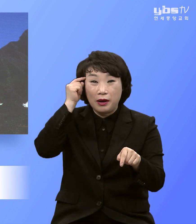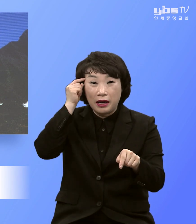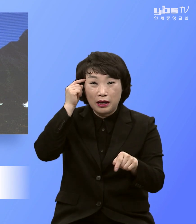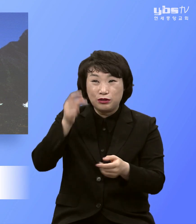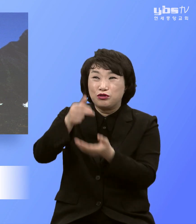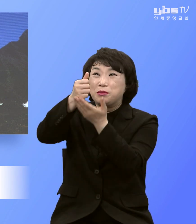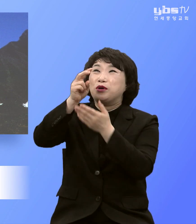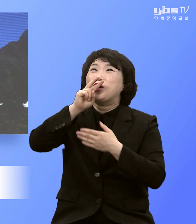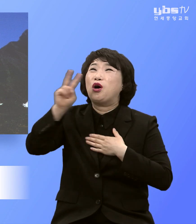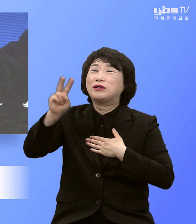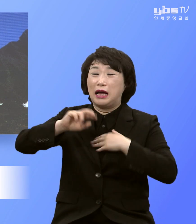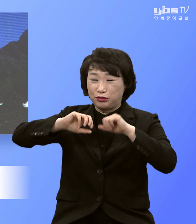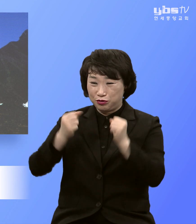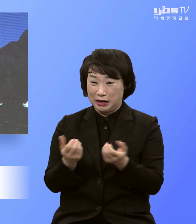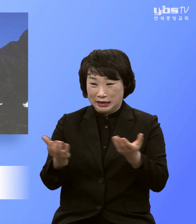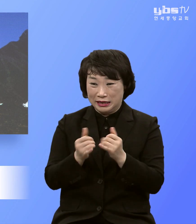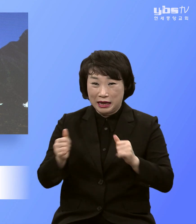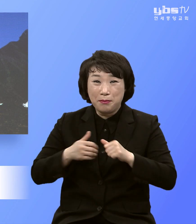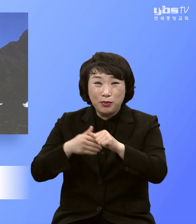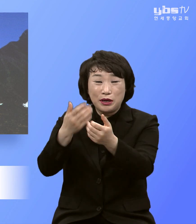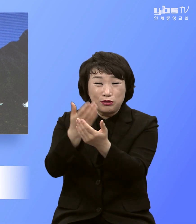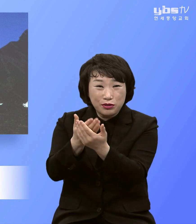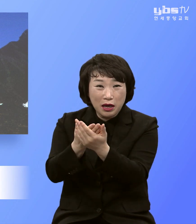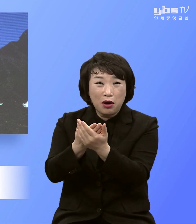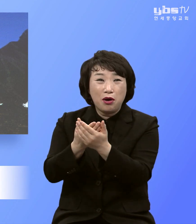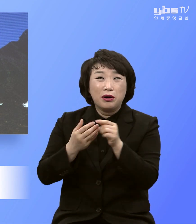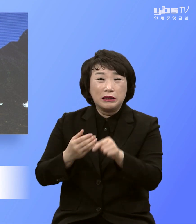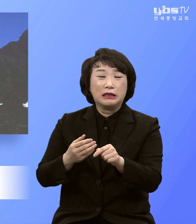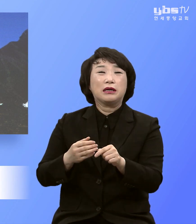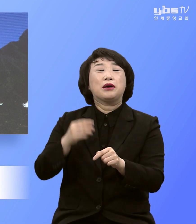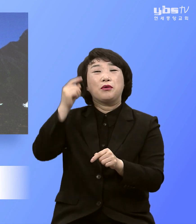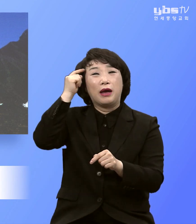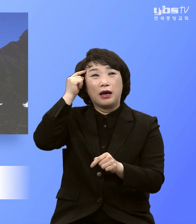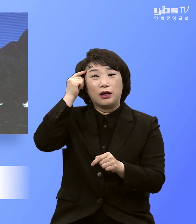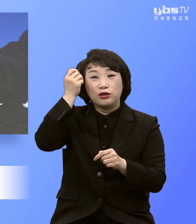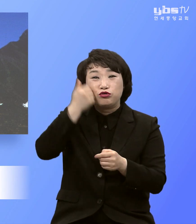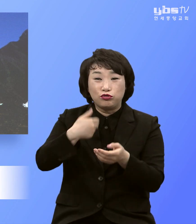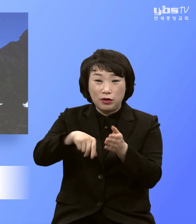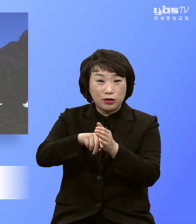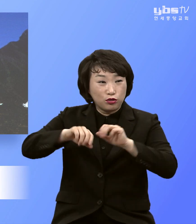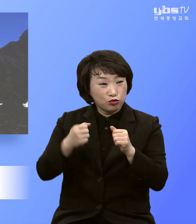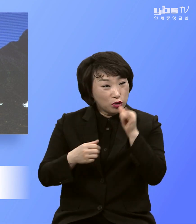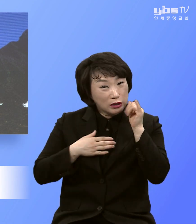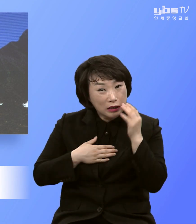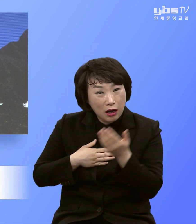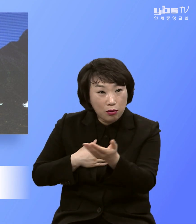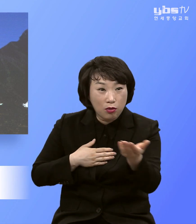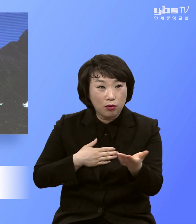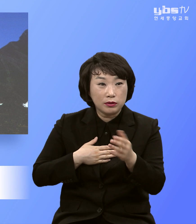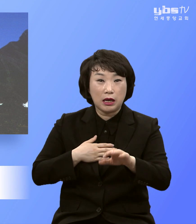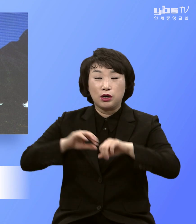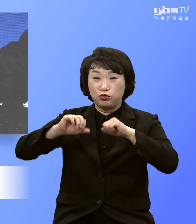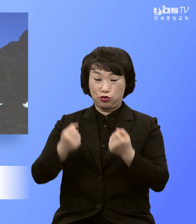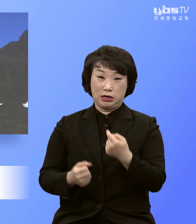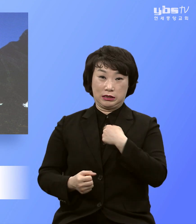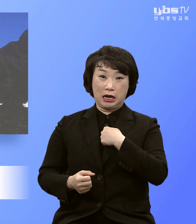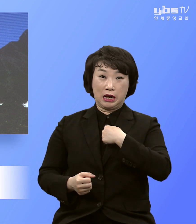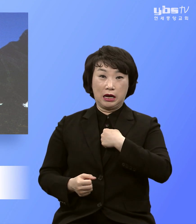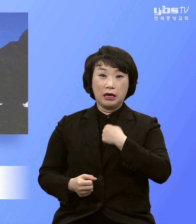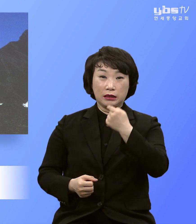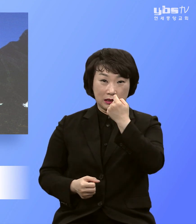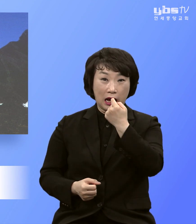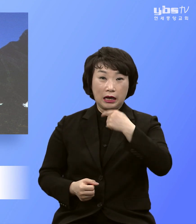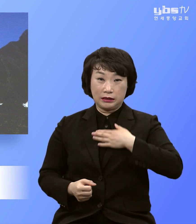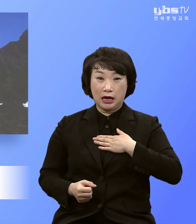주여 나에게 순종할 일꾼을 주세요 하는 것은 누구를 위해 순종하느냐? 순종하는